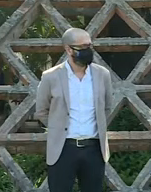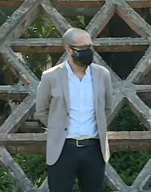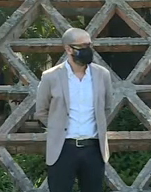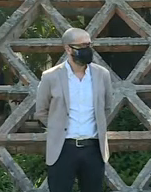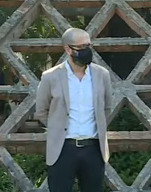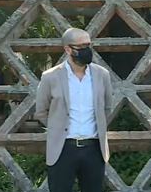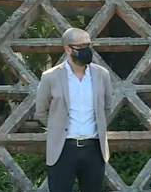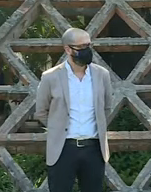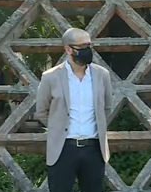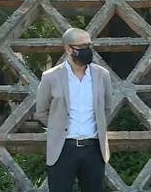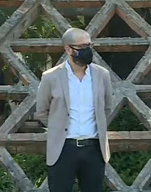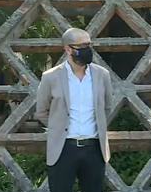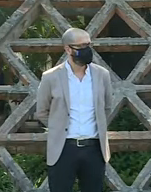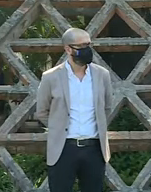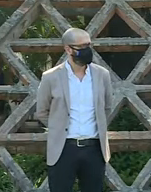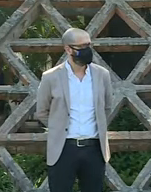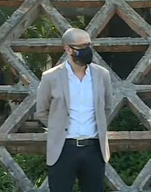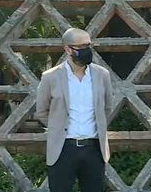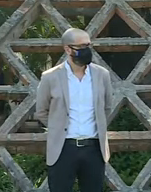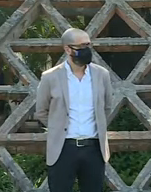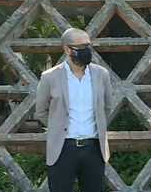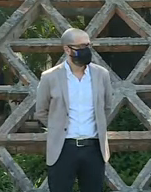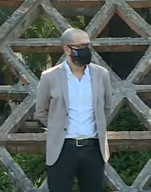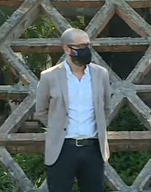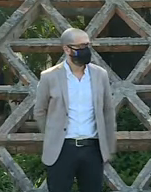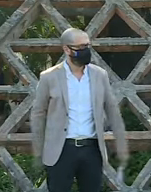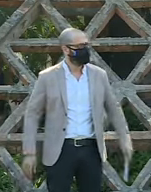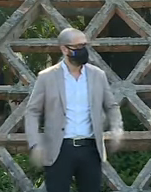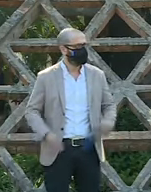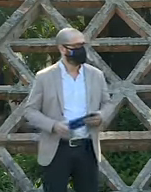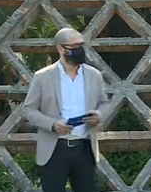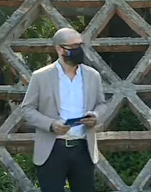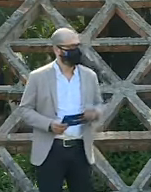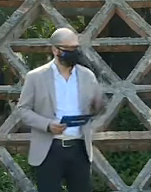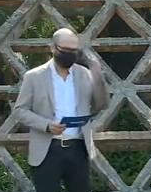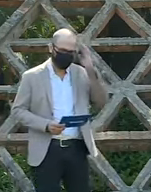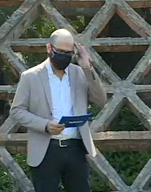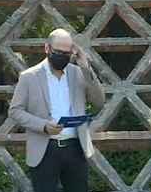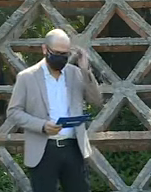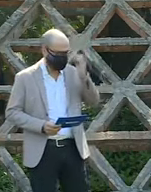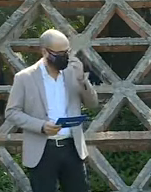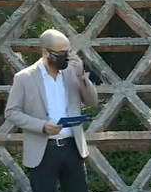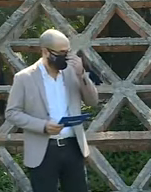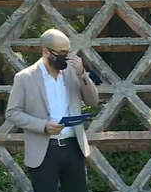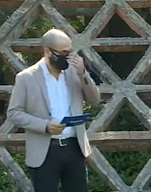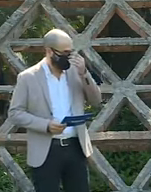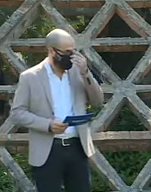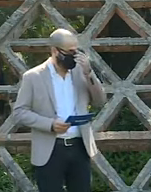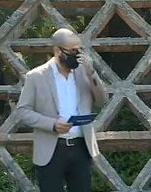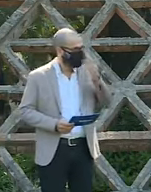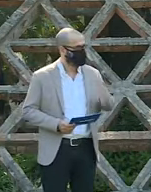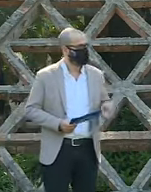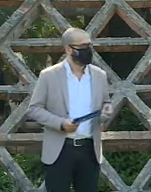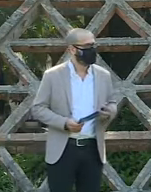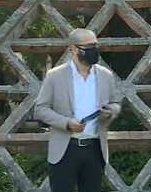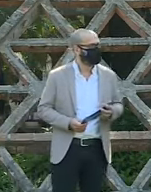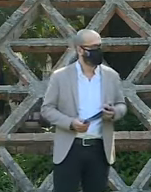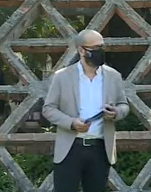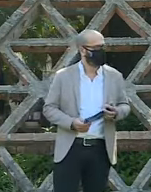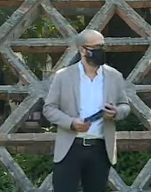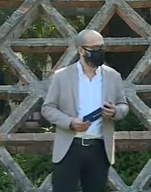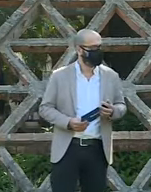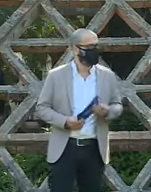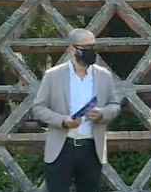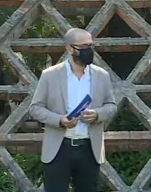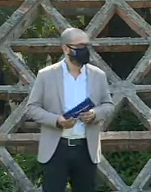a ir hasta las casas de estos usuarios de Teletón. A mí en particular me toca ir a Ciudad del Este, ahí yo voy a tener dos